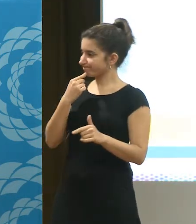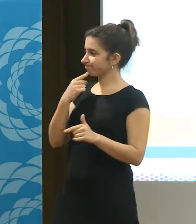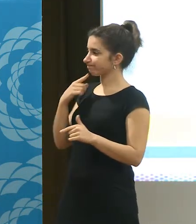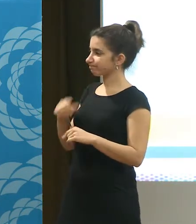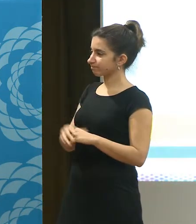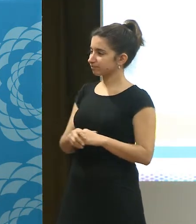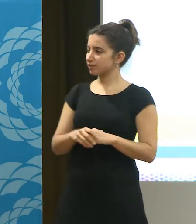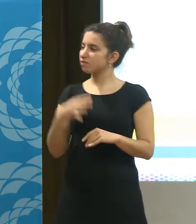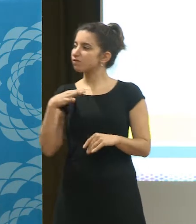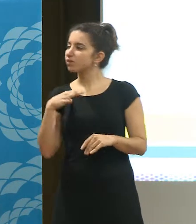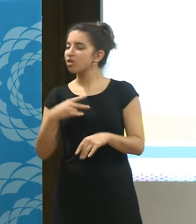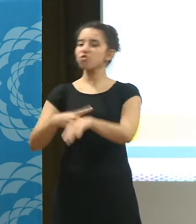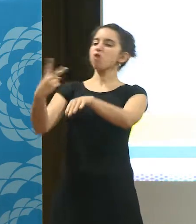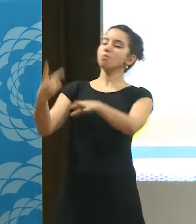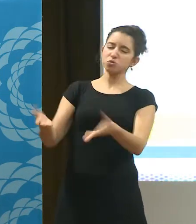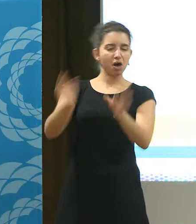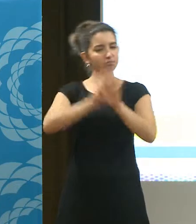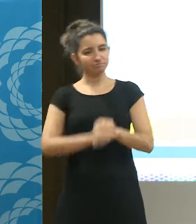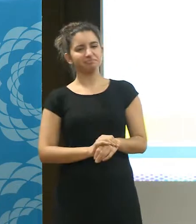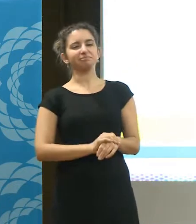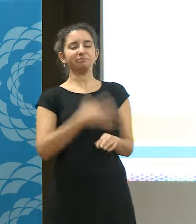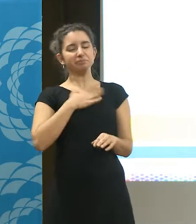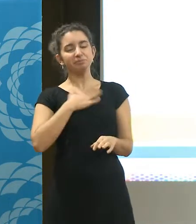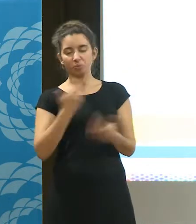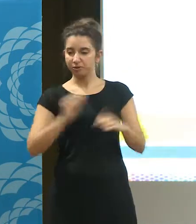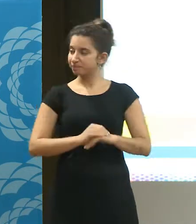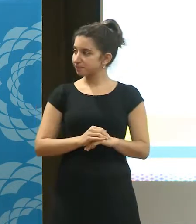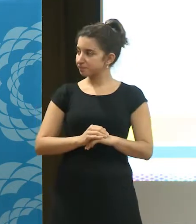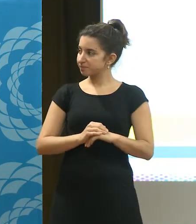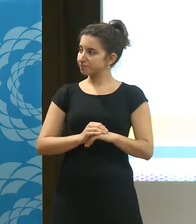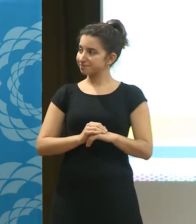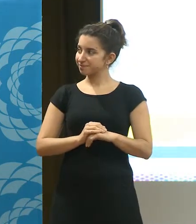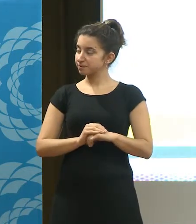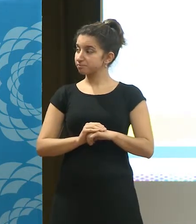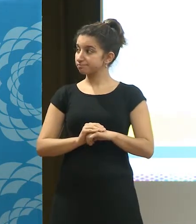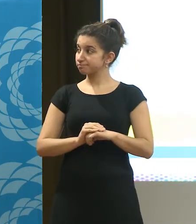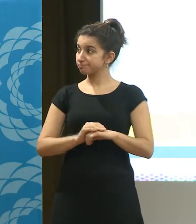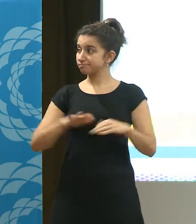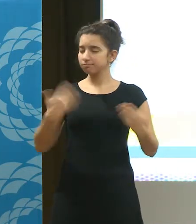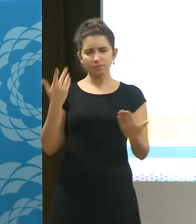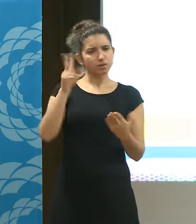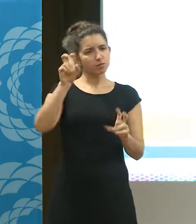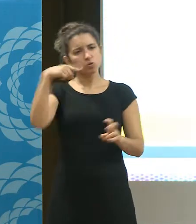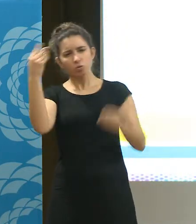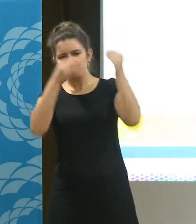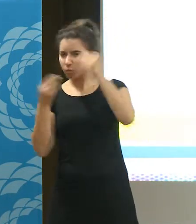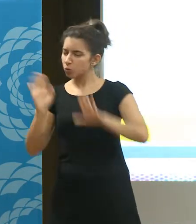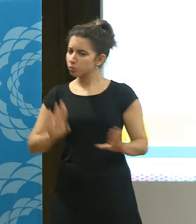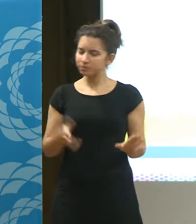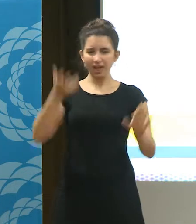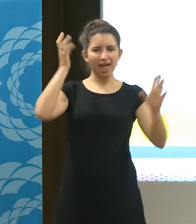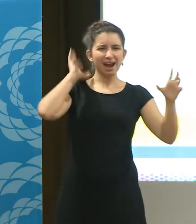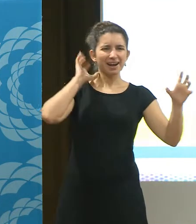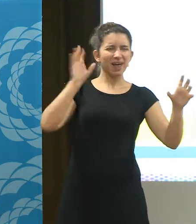me lo puede decir. 2 minutos, bueno, tengo 6 tiempo. Queremos decir otra cosa que nos preocupa mucho, que son las interferencias